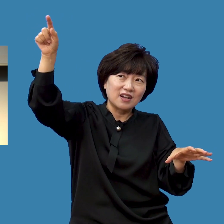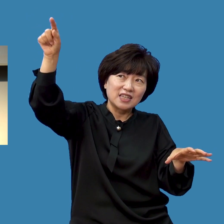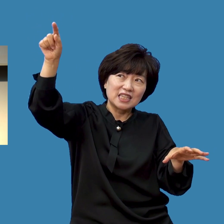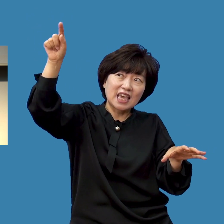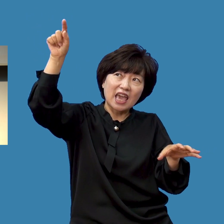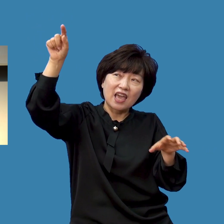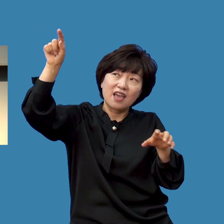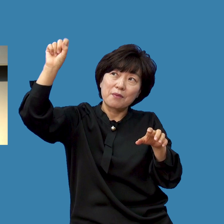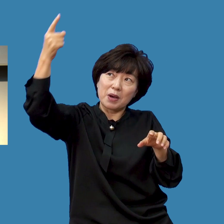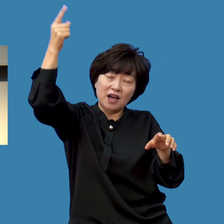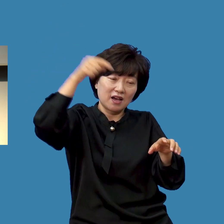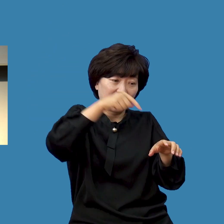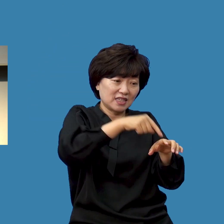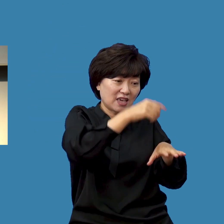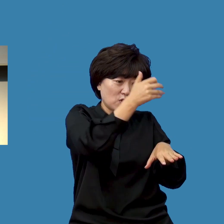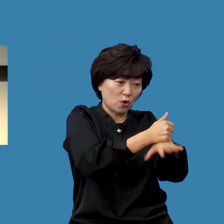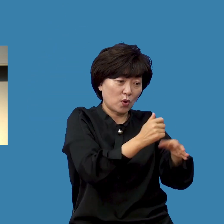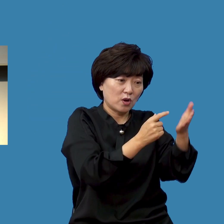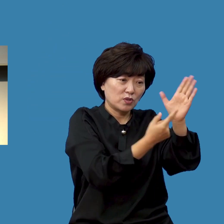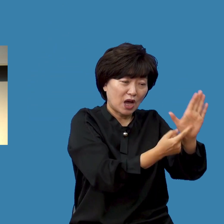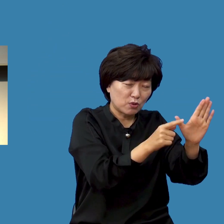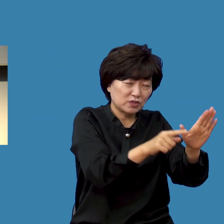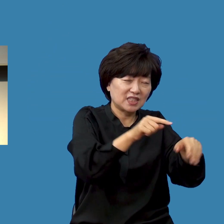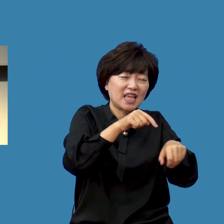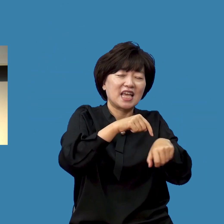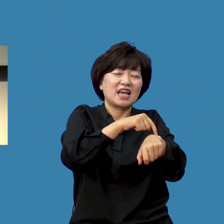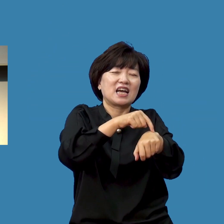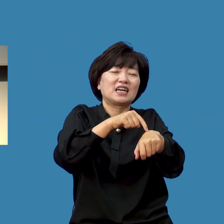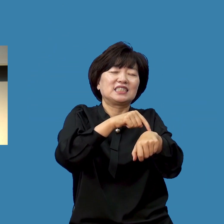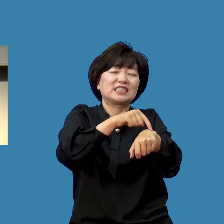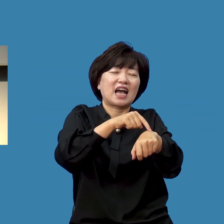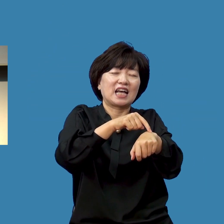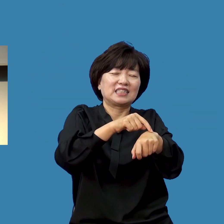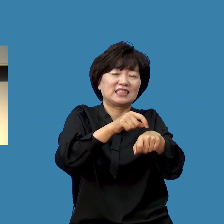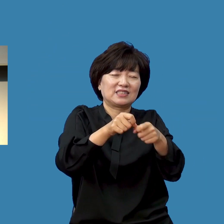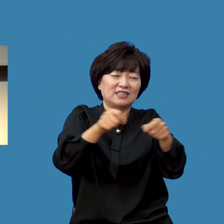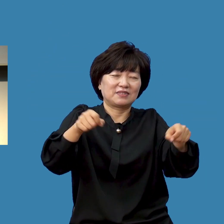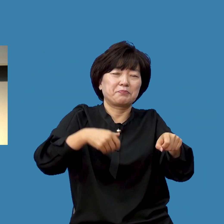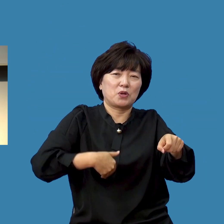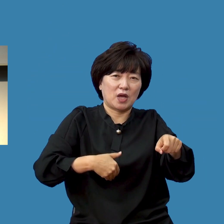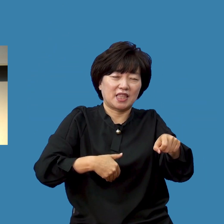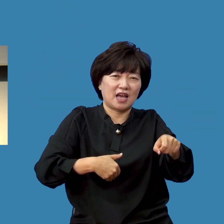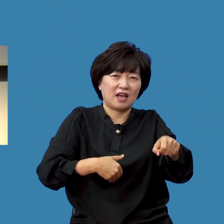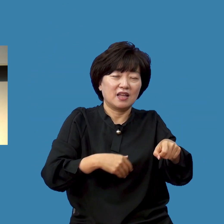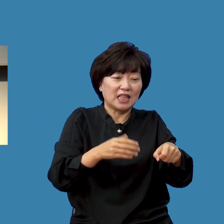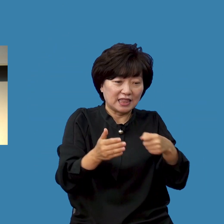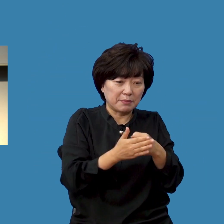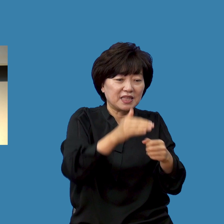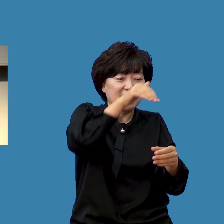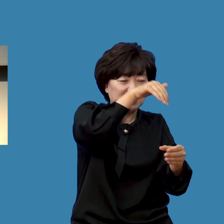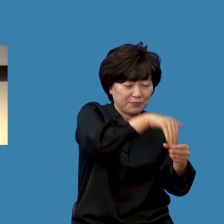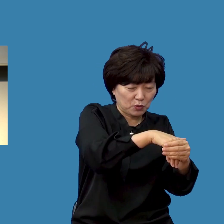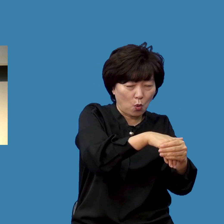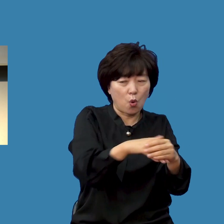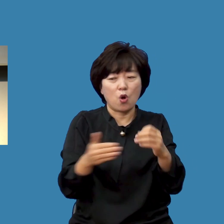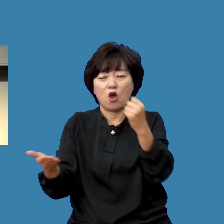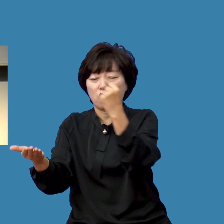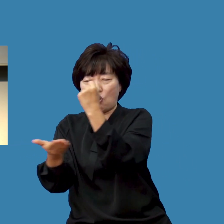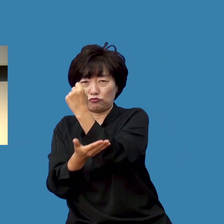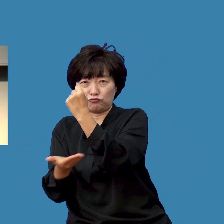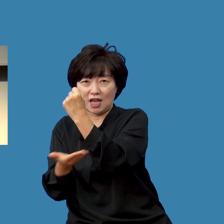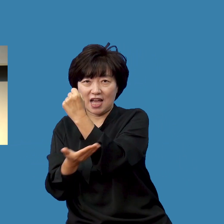포함해서 표현하기 위해서 심고 거둔다고 표현한 거예요. 심고 나서 바로 뭐가 생기는 게 아니라 심고 나서